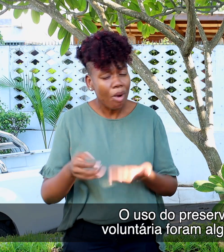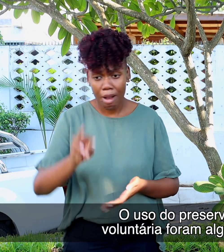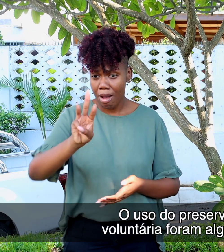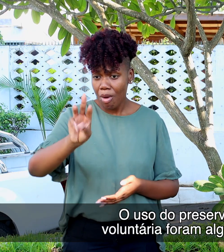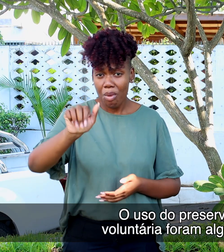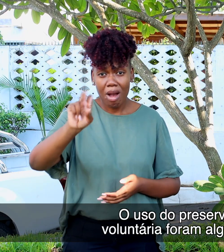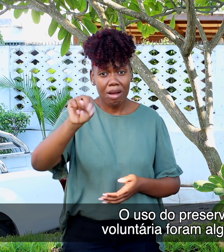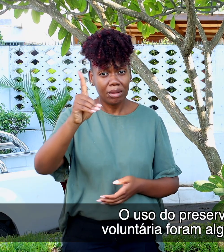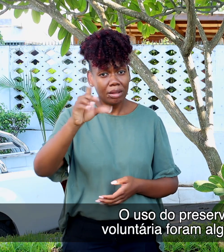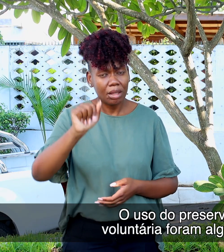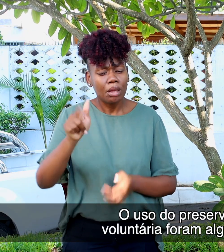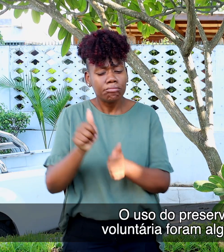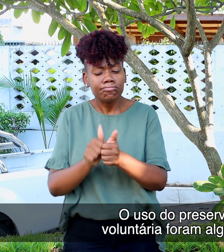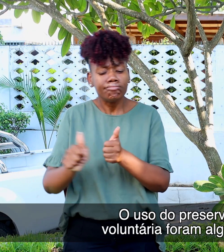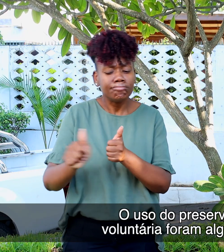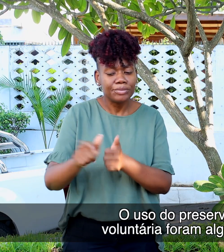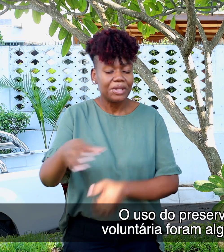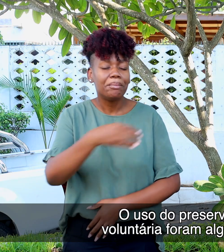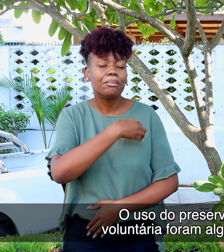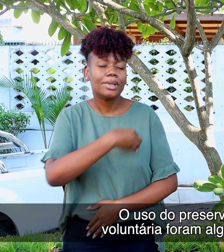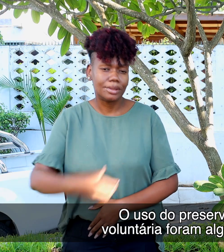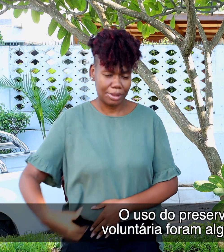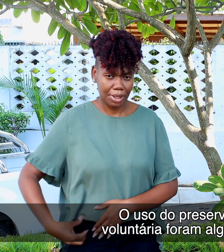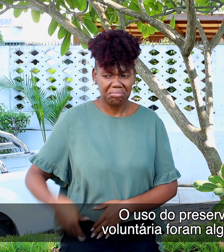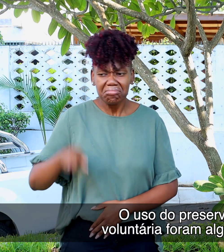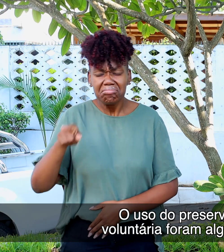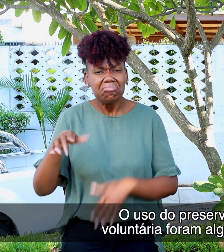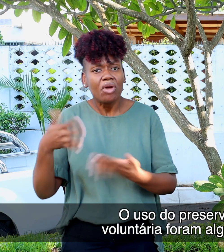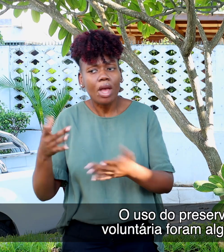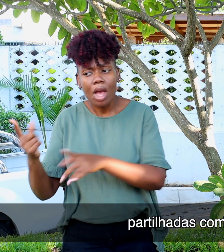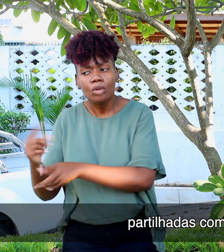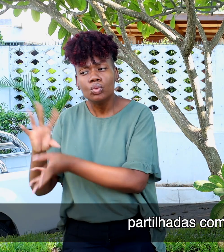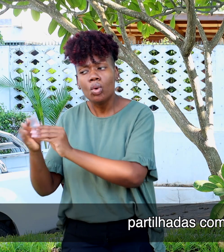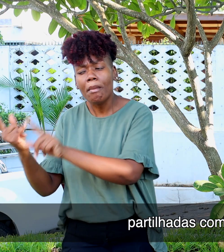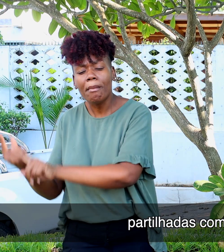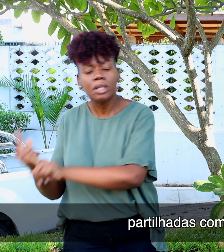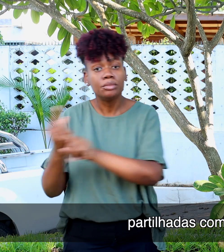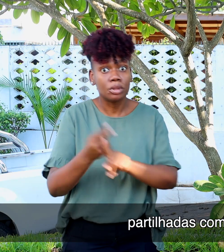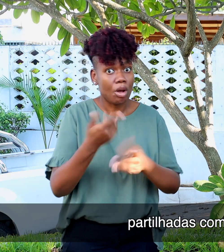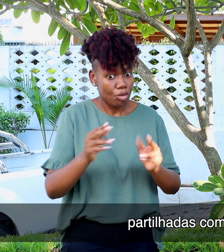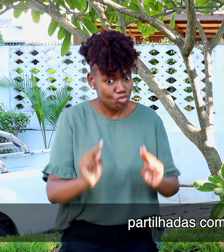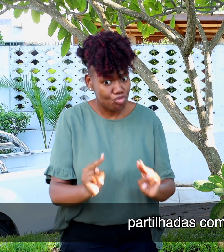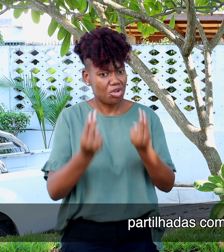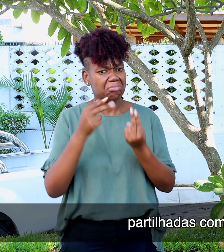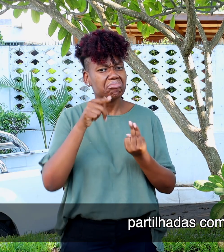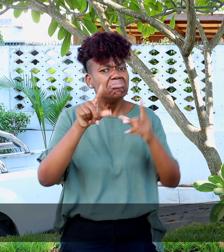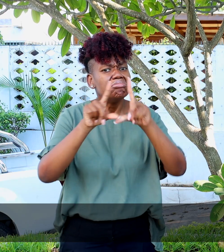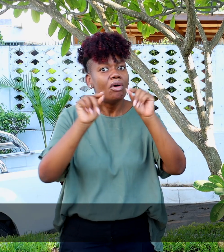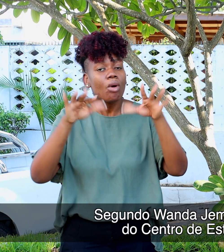O uso do preservativo e a testagem voluntária foram algumas das orientações partilhadas com as